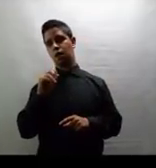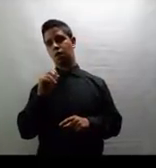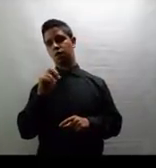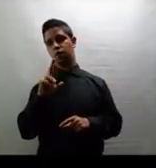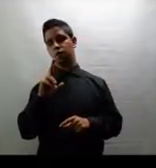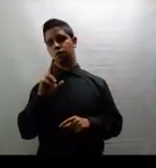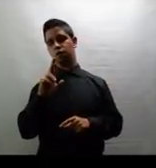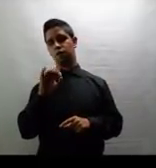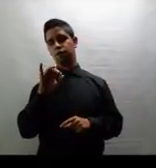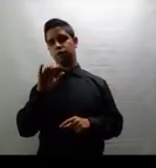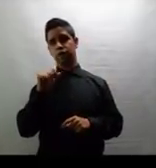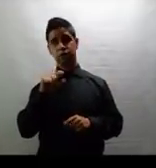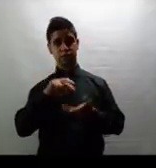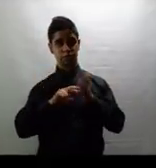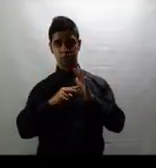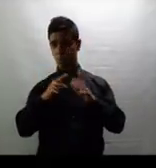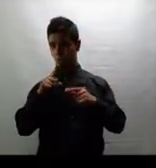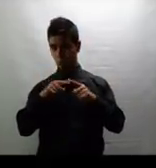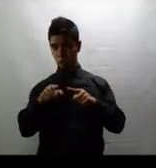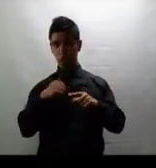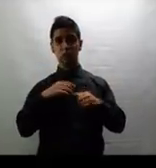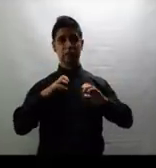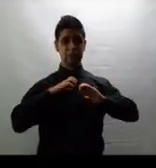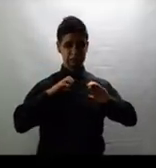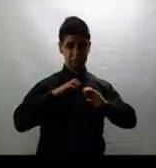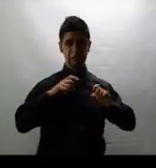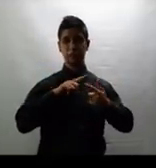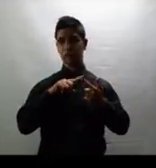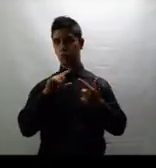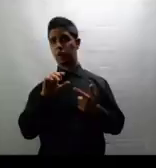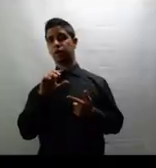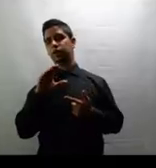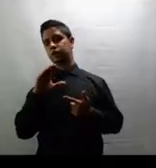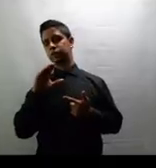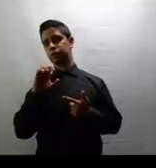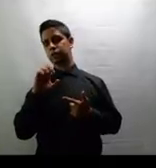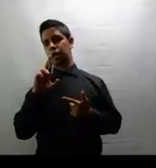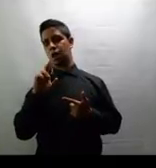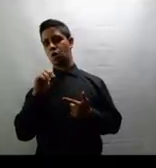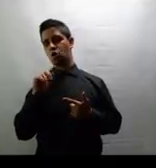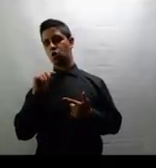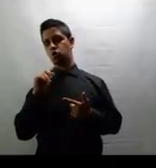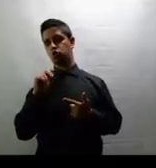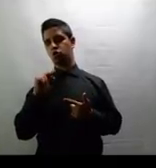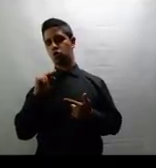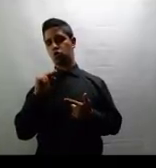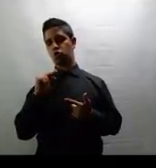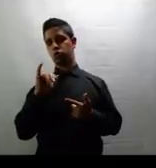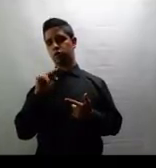cuando haces ejercicio libera endorfinas y serotonina dos enzimas